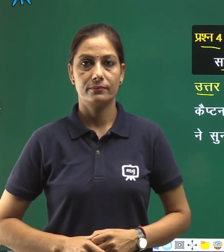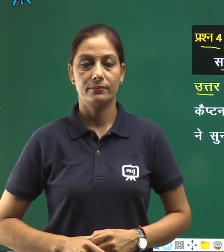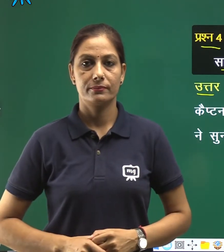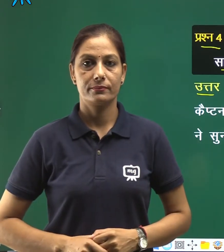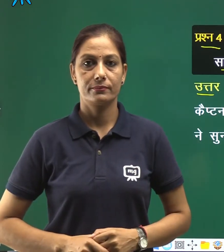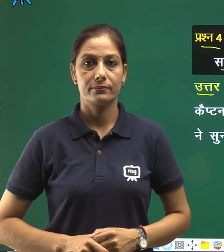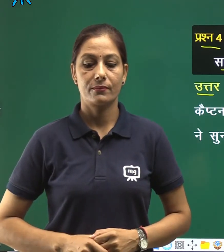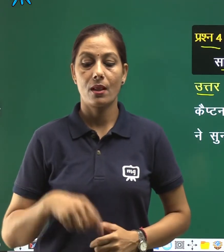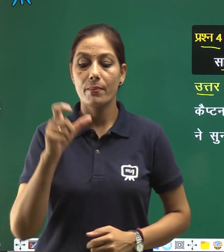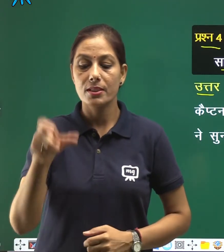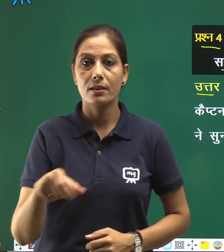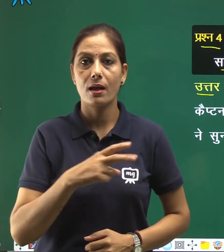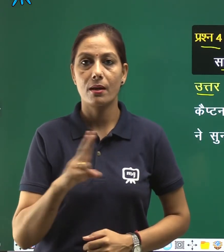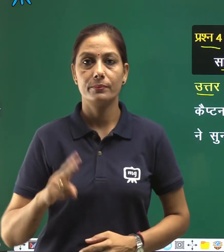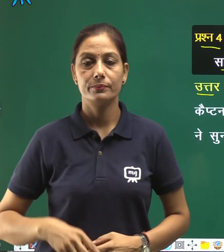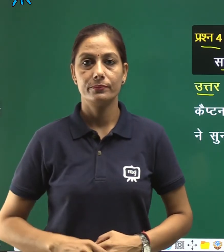हवलदार साहब को